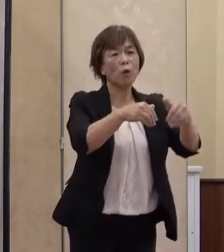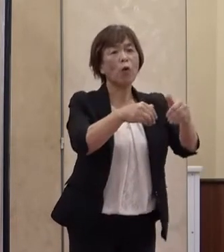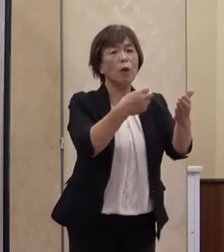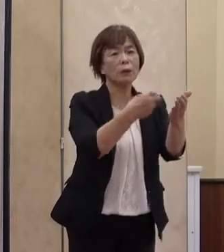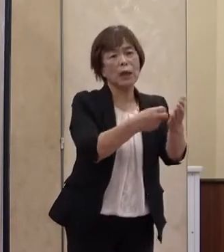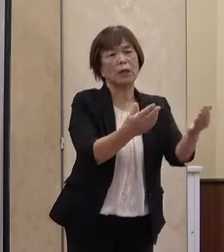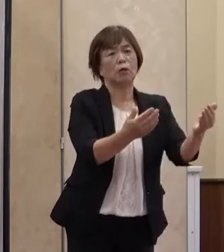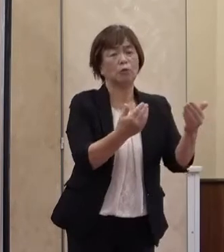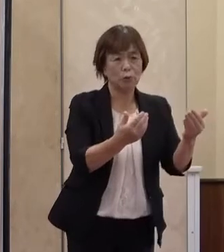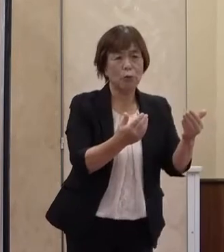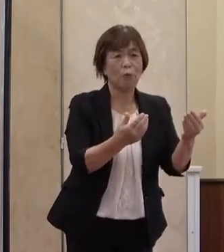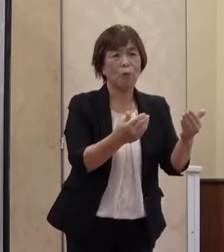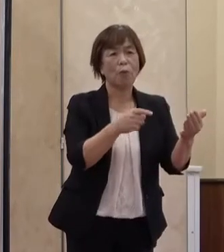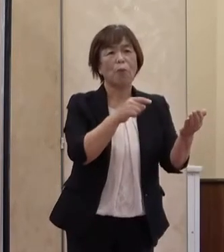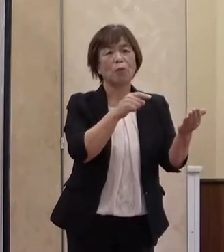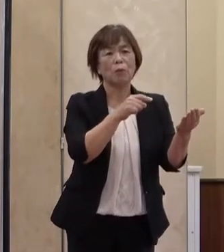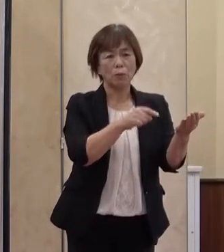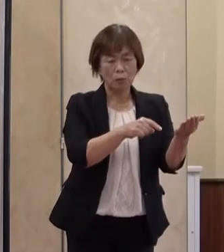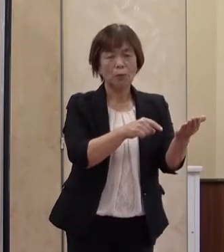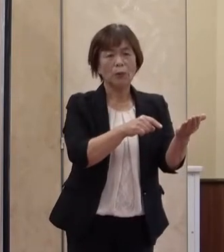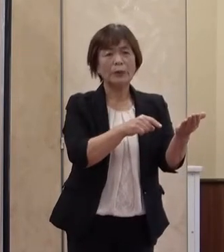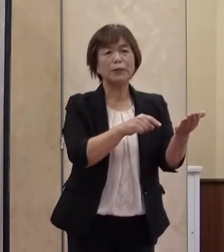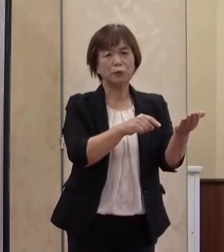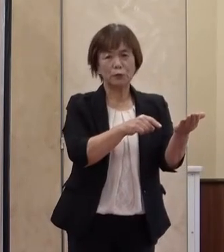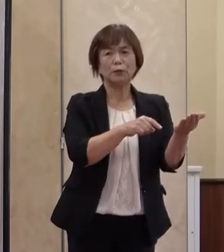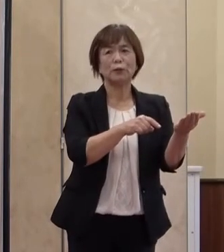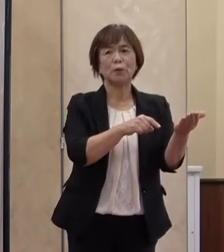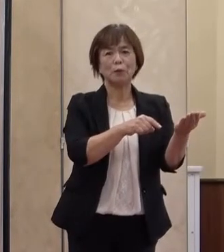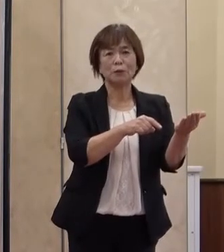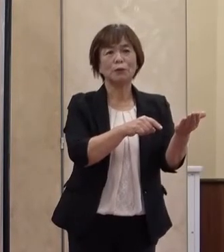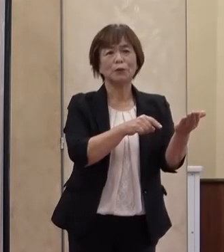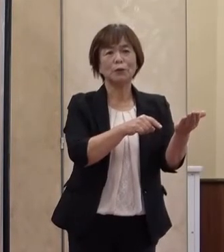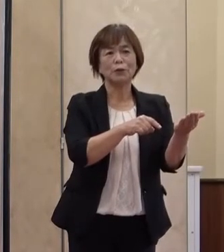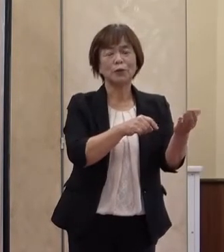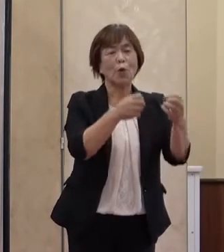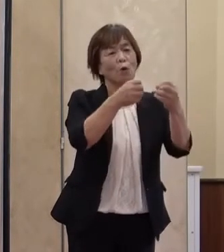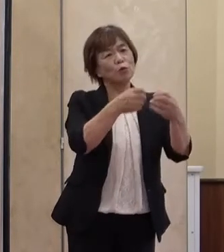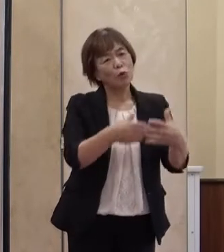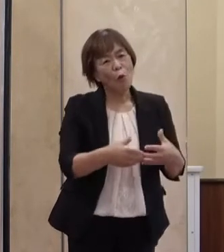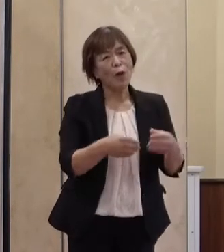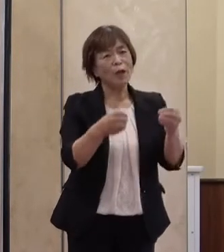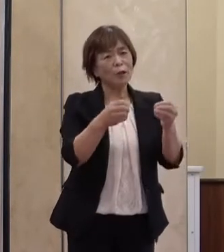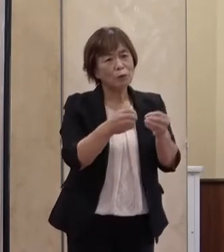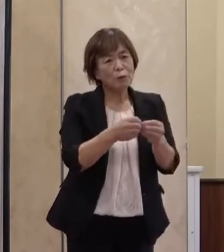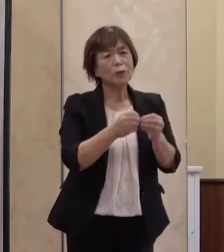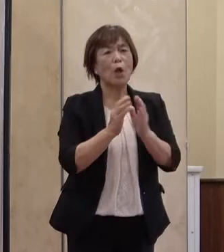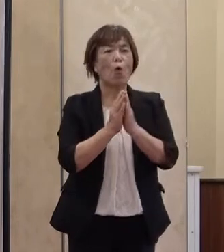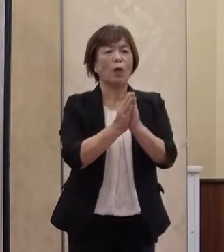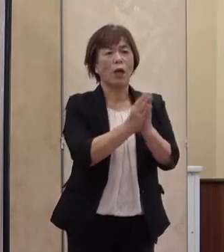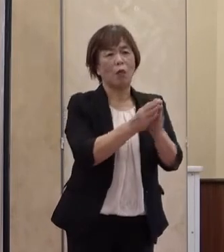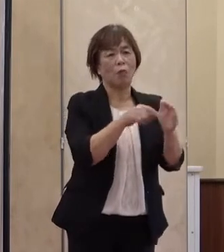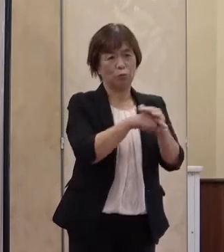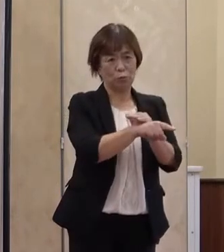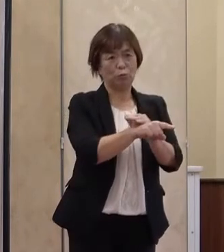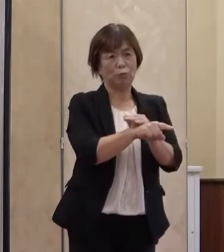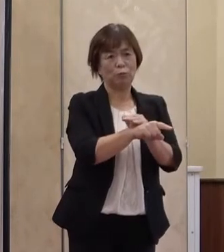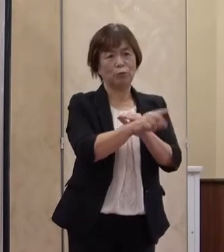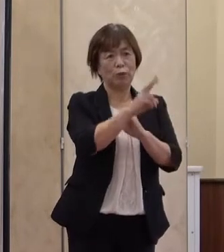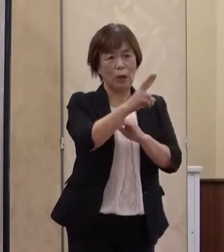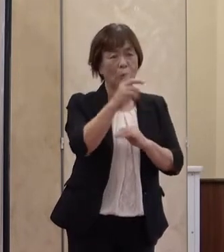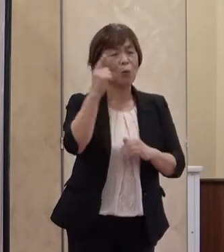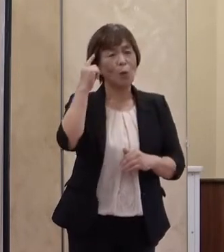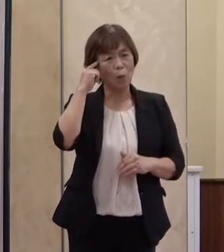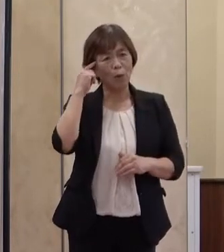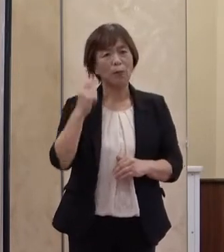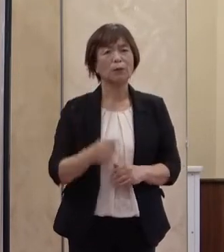するということをある意味条件としたお願いをするということになると思